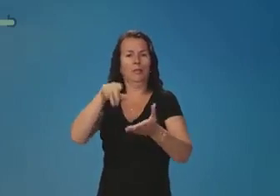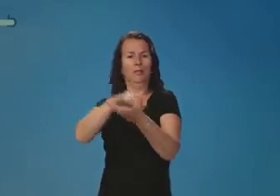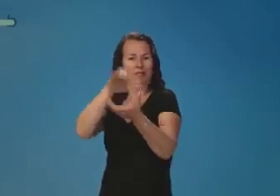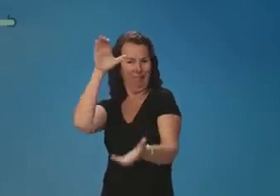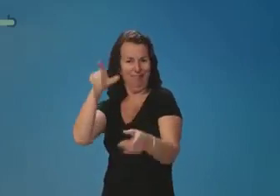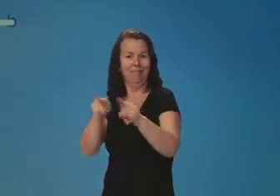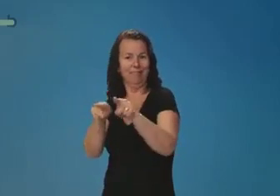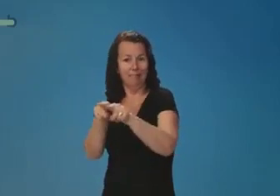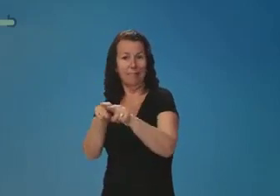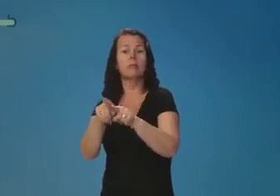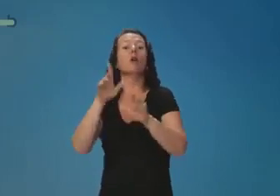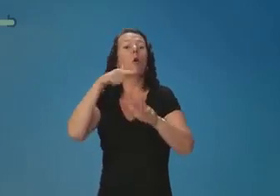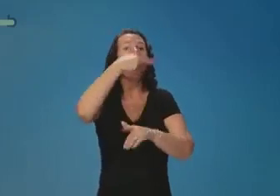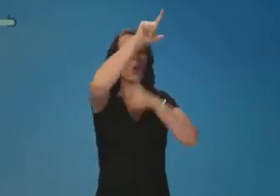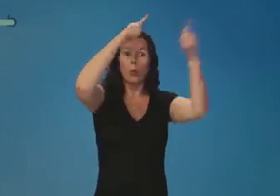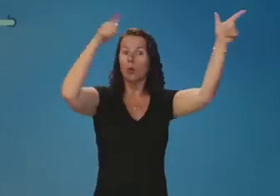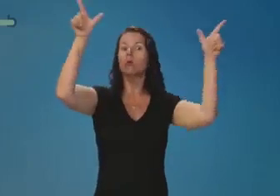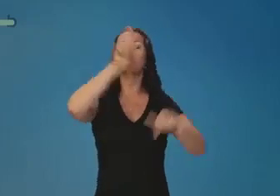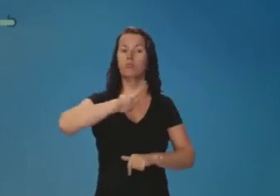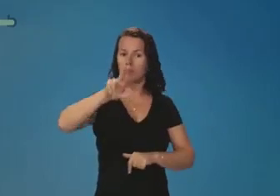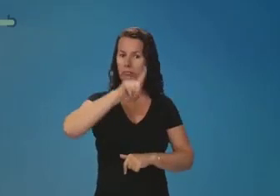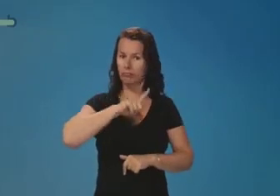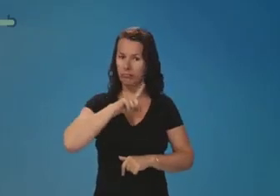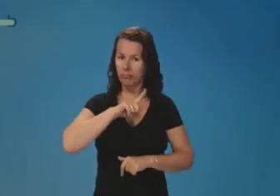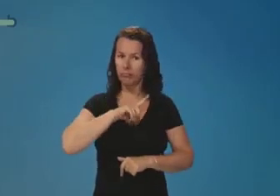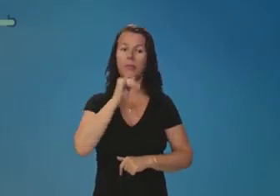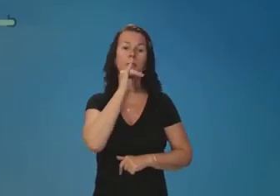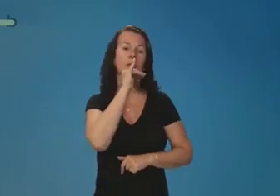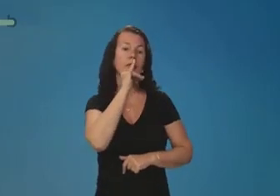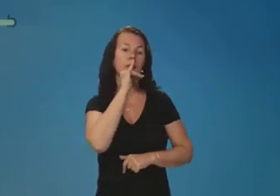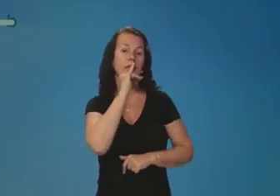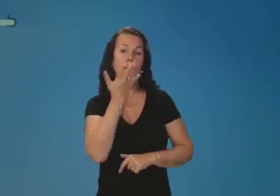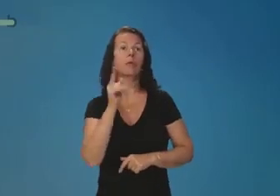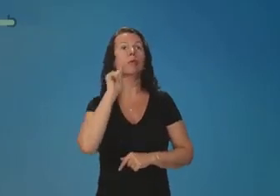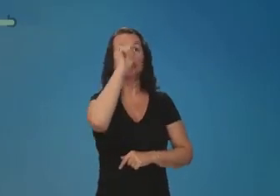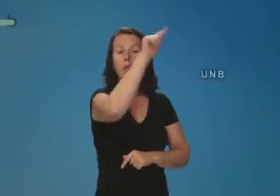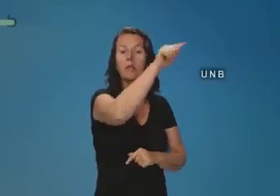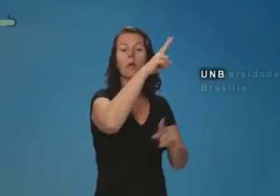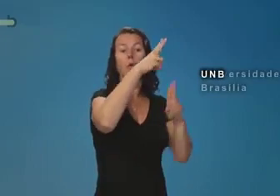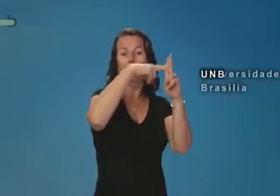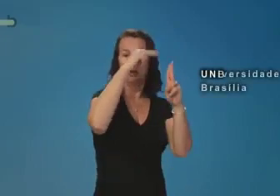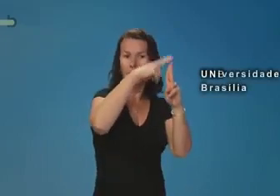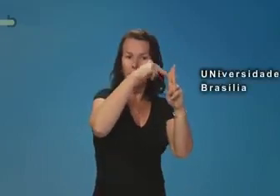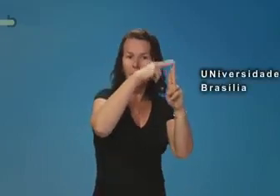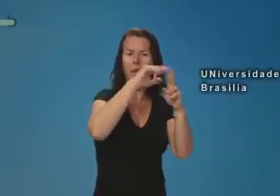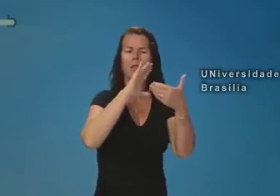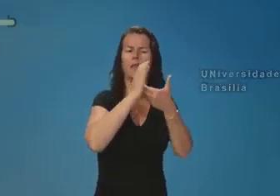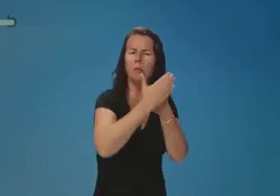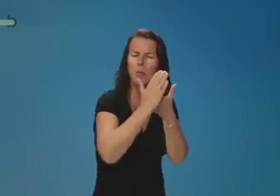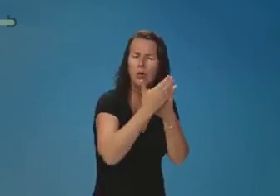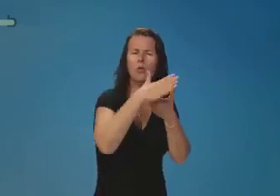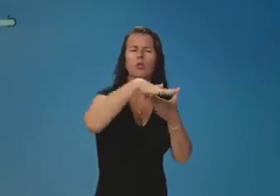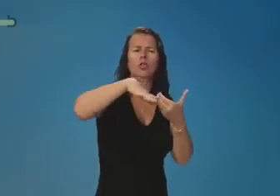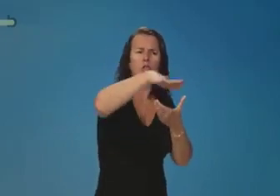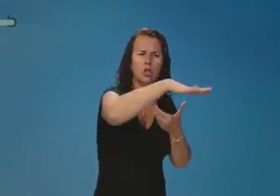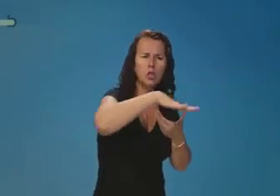diversas universidades também estão desenvolvendo os seus corpos, como é o caso da Universidade de Brasília, que está